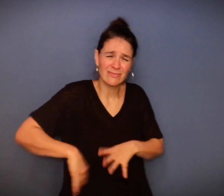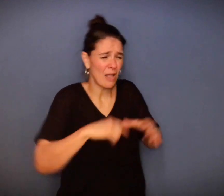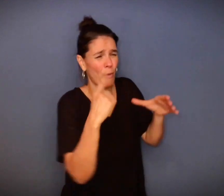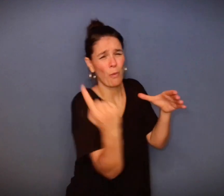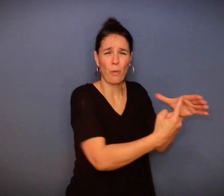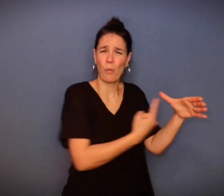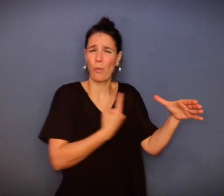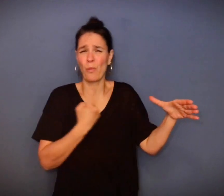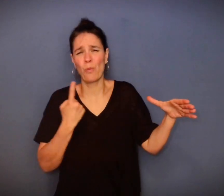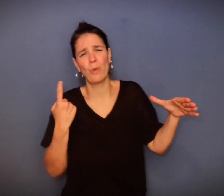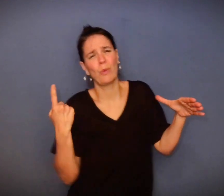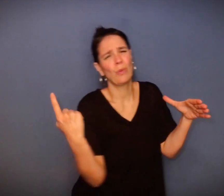lui.